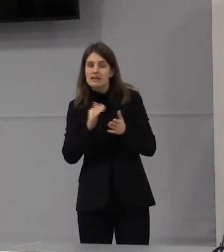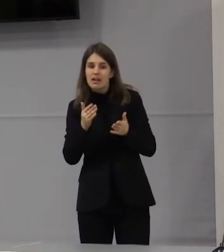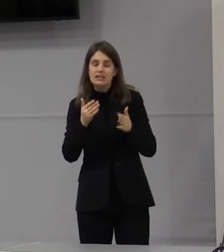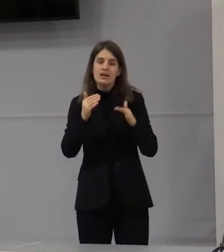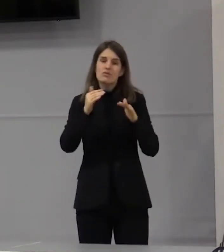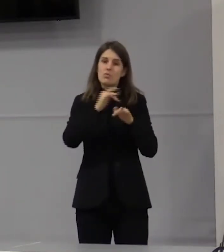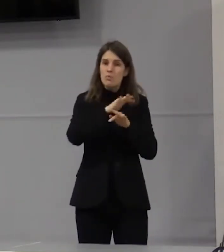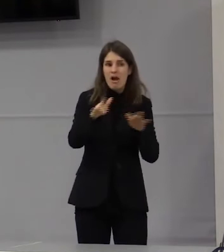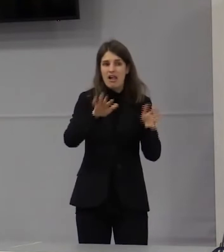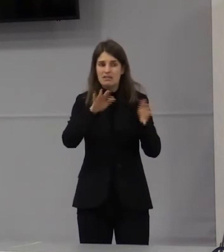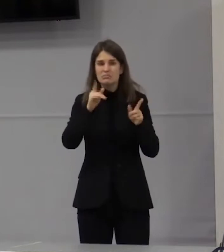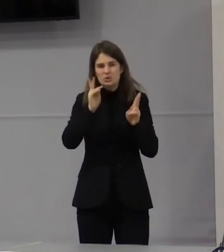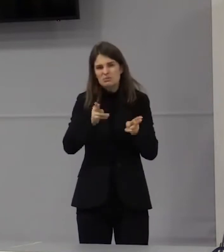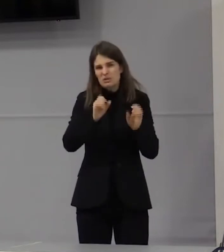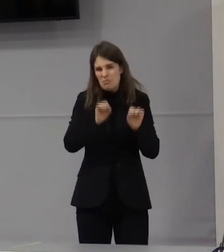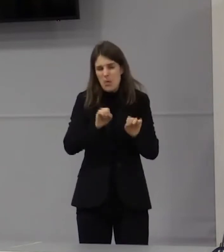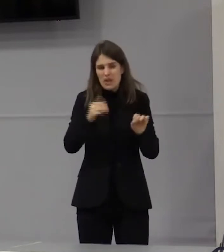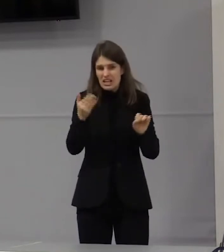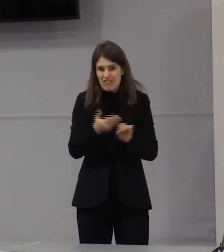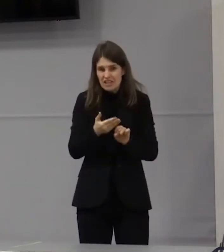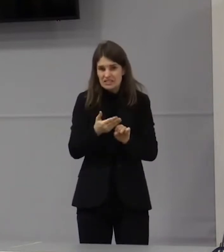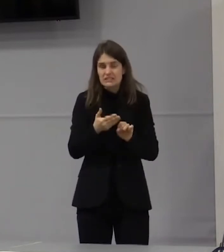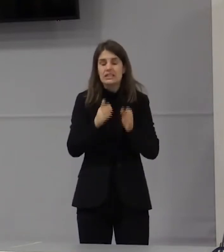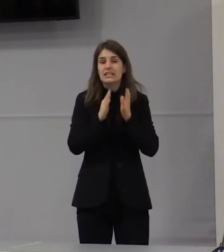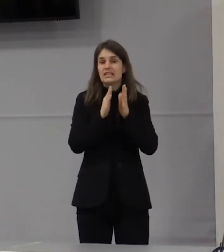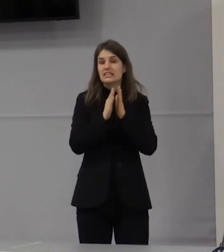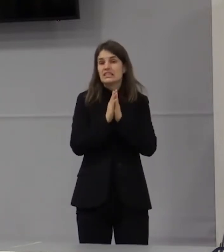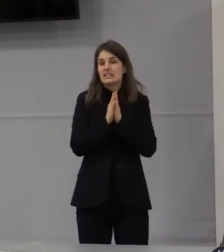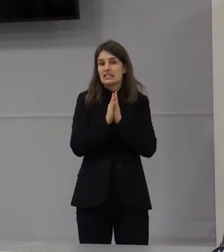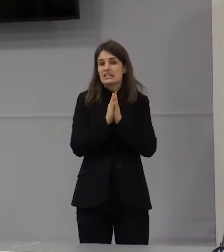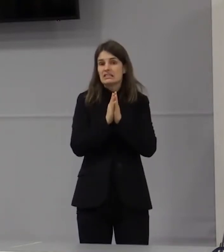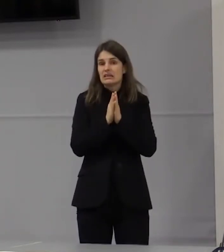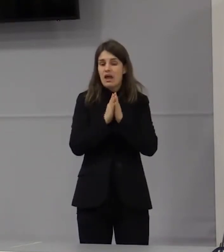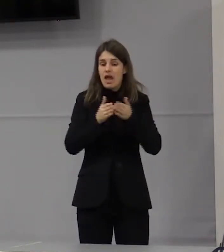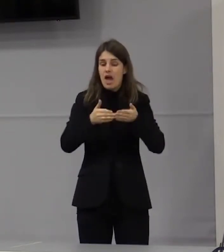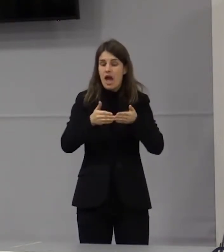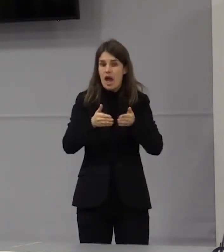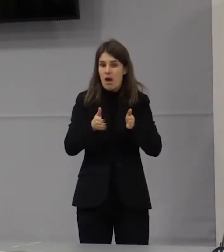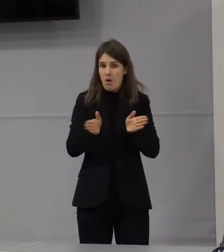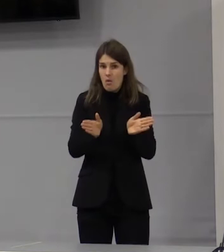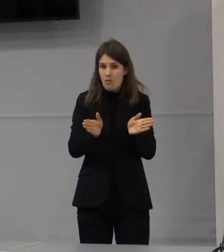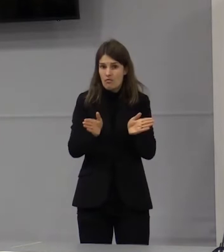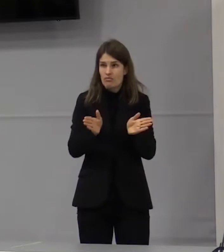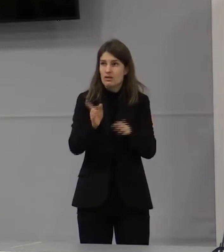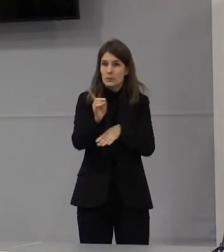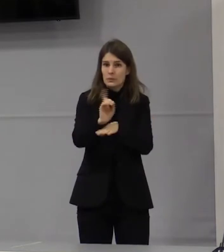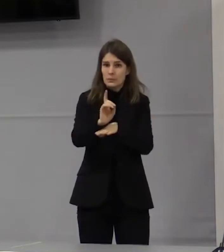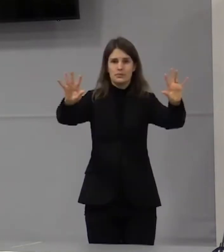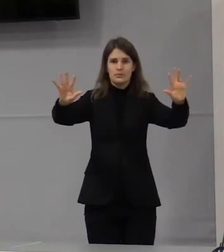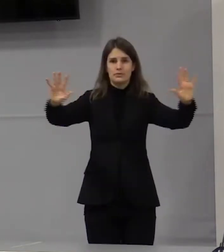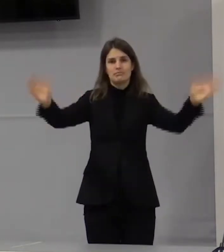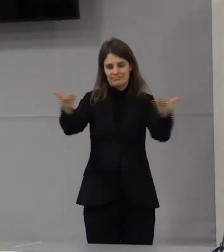sein, die Kirchen sind geöffnet, Licht brennt, die Kirche ist